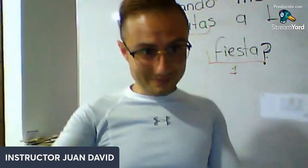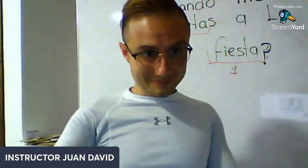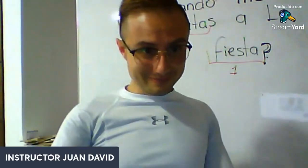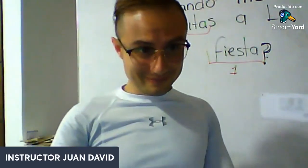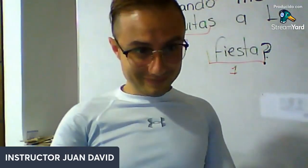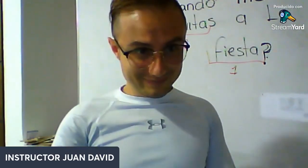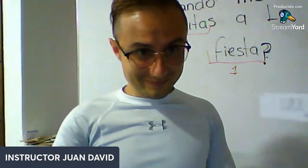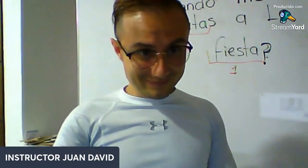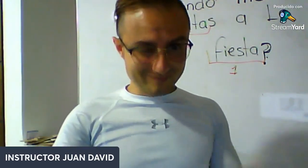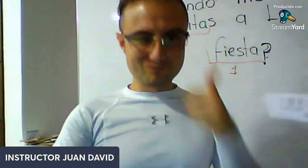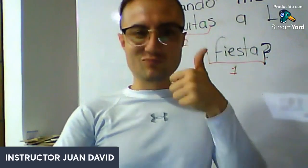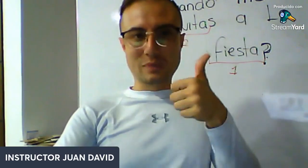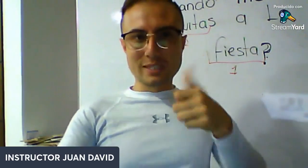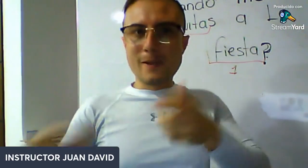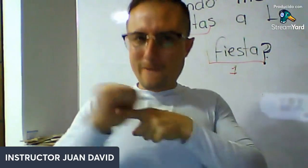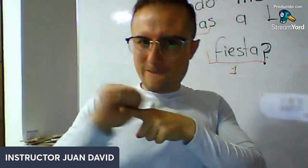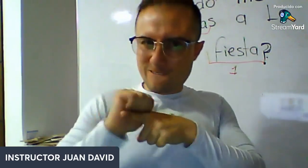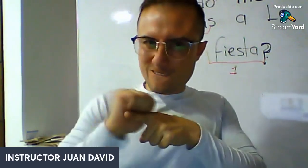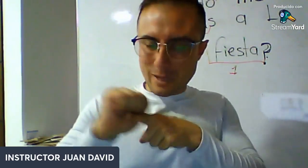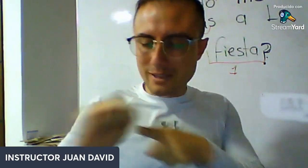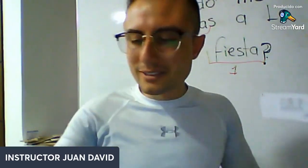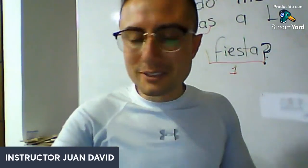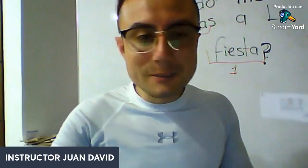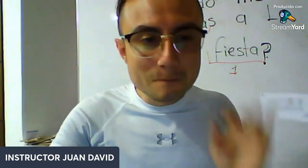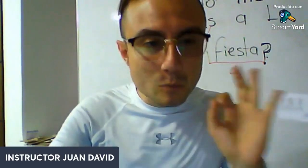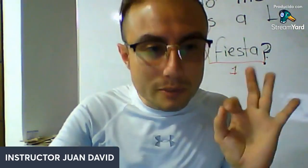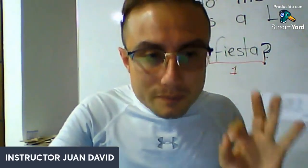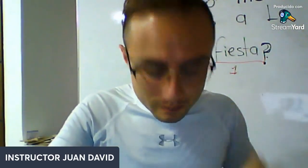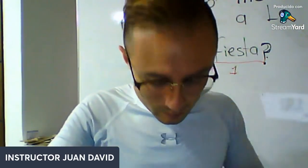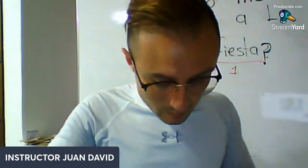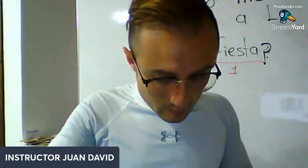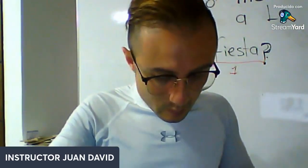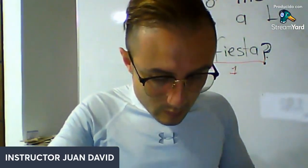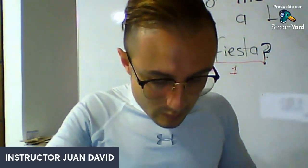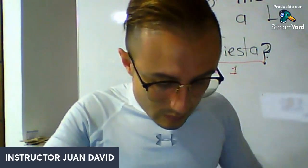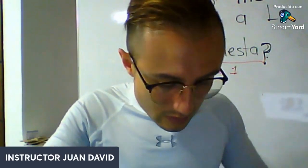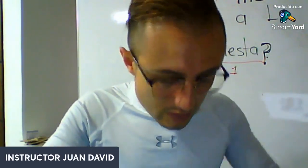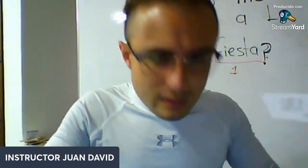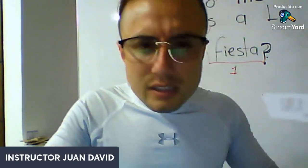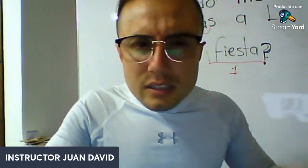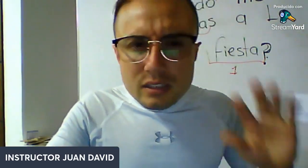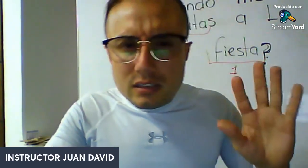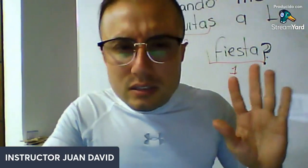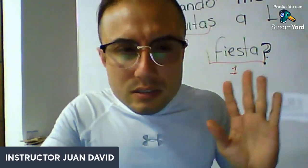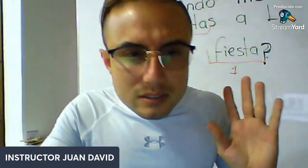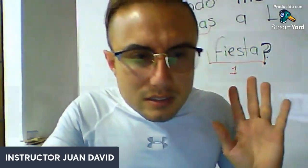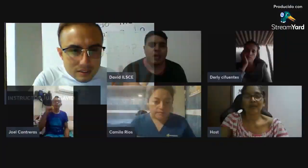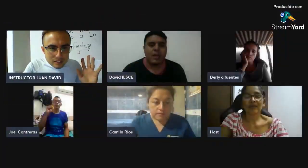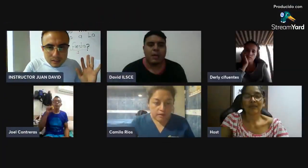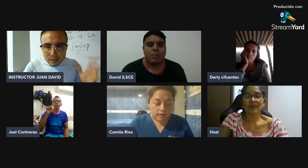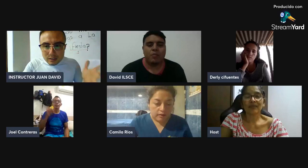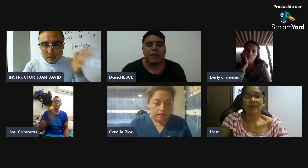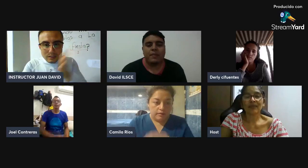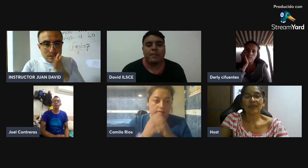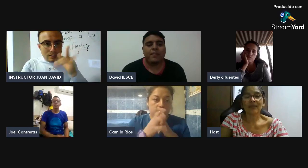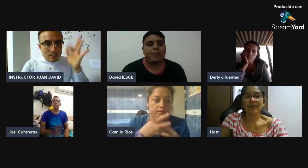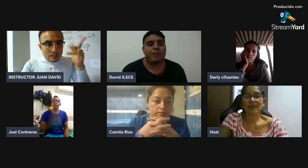sí si lo aprendí lo aprendiste o el practicar entonces muy bien